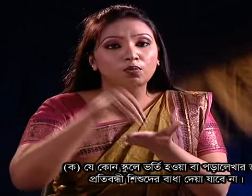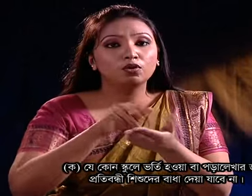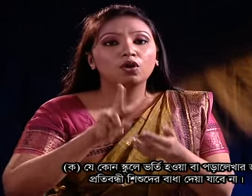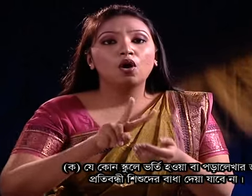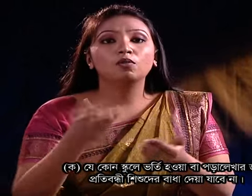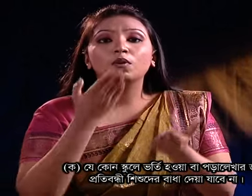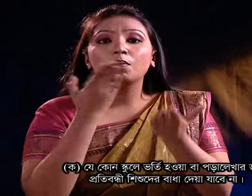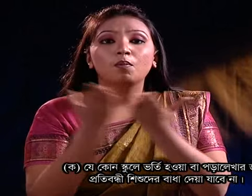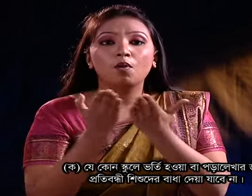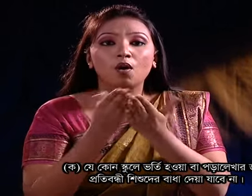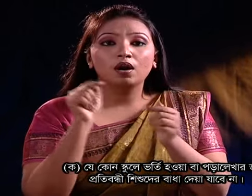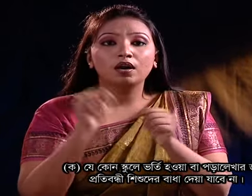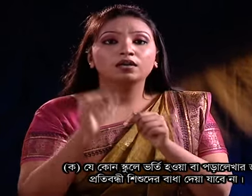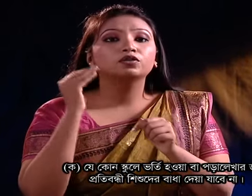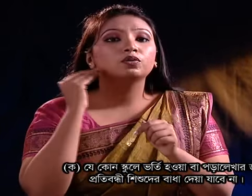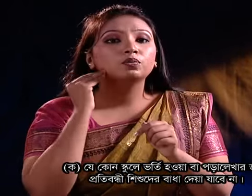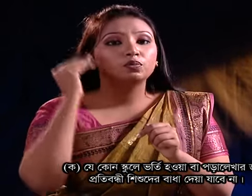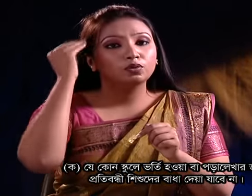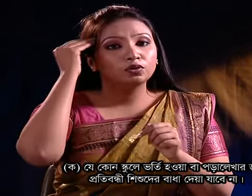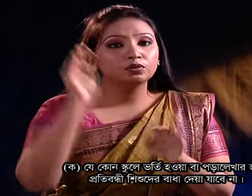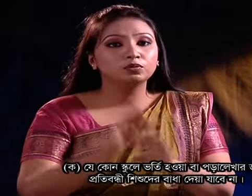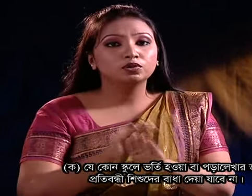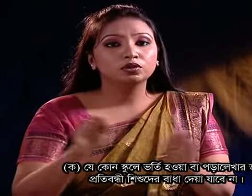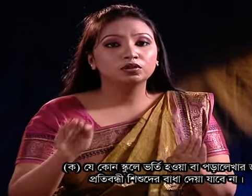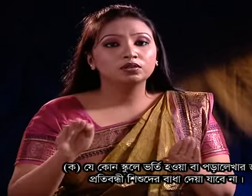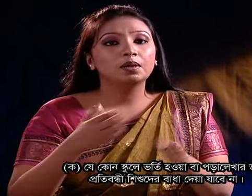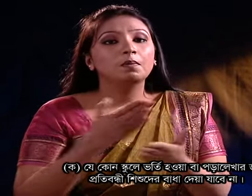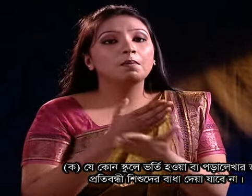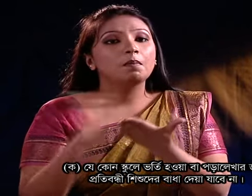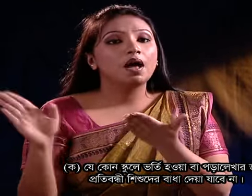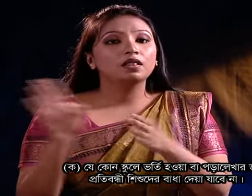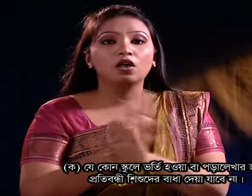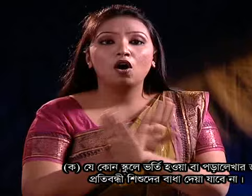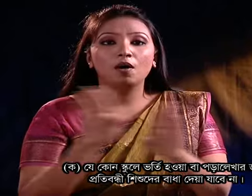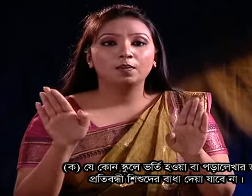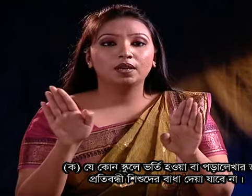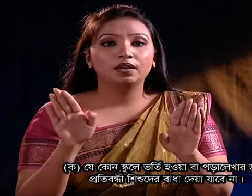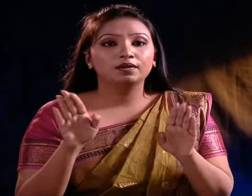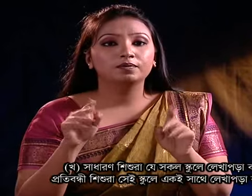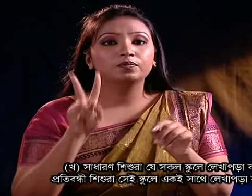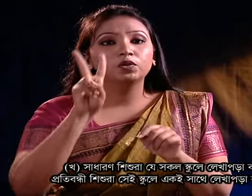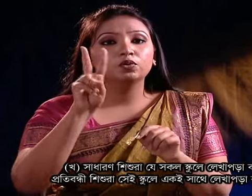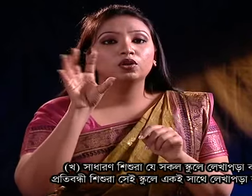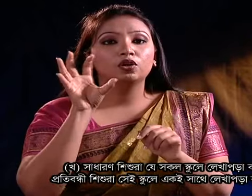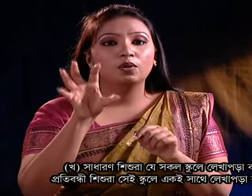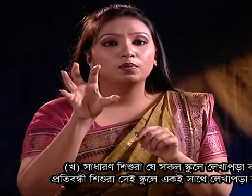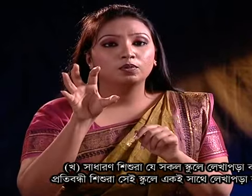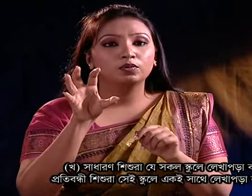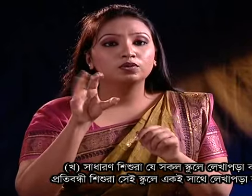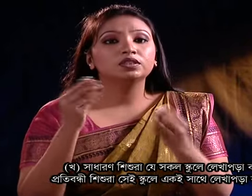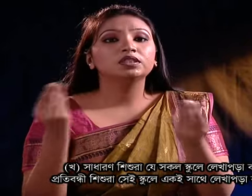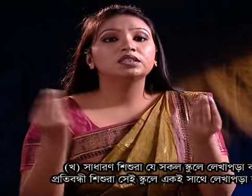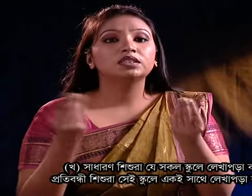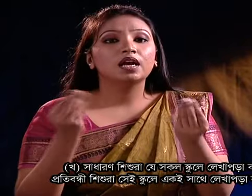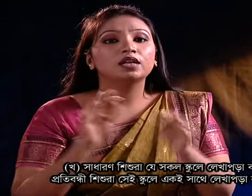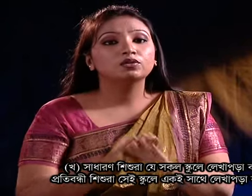জন্য প্রতিবন্ধী শিশুদের বাধা দেয়া যাবে না। খ নম্বর, সাধারণ